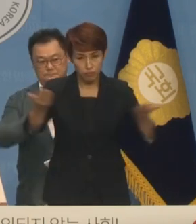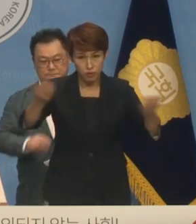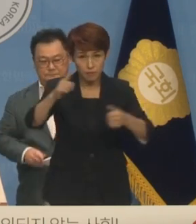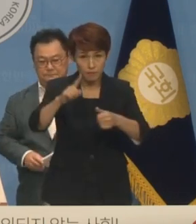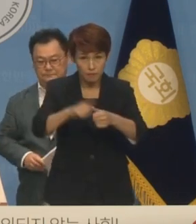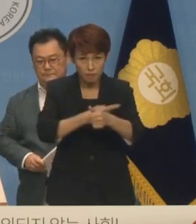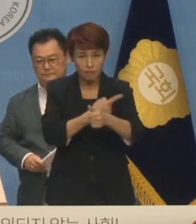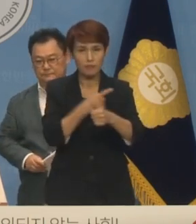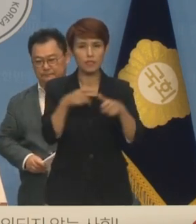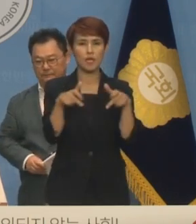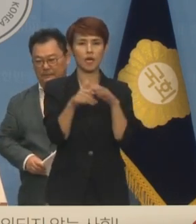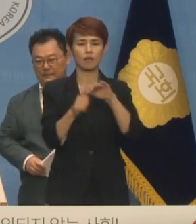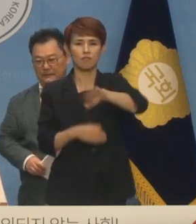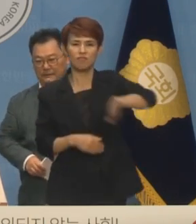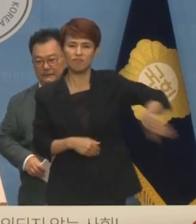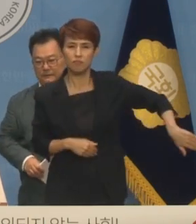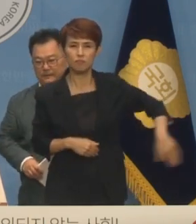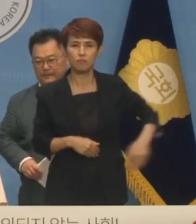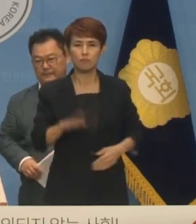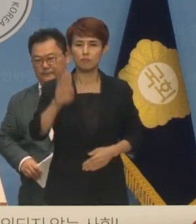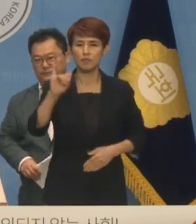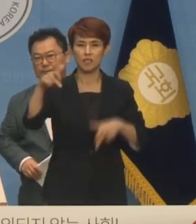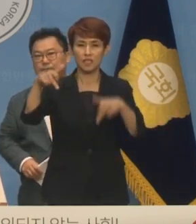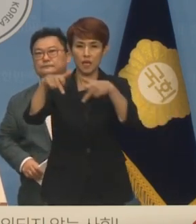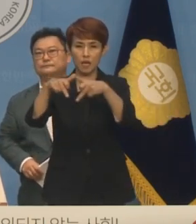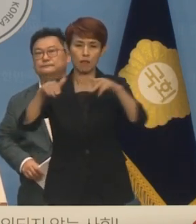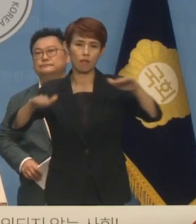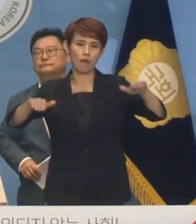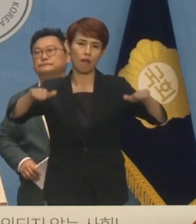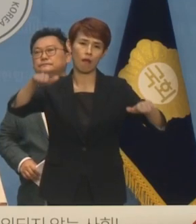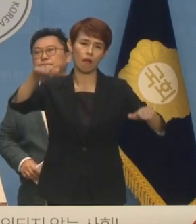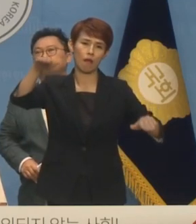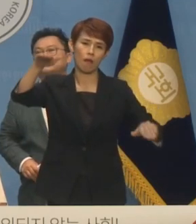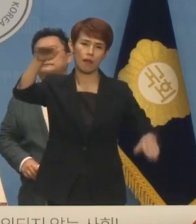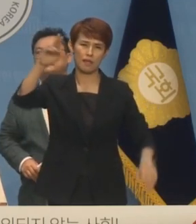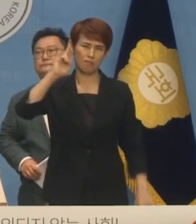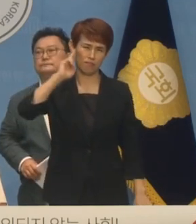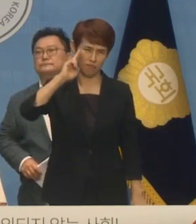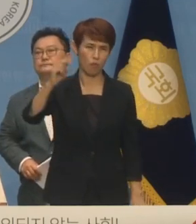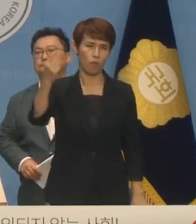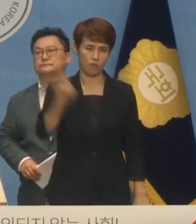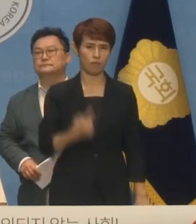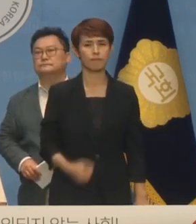장애인들은 소외되고 비장애인과는 격차는 더욱 심화될 것입니다.